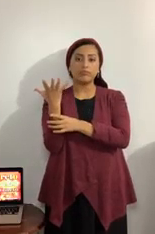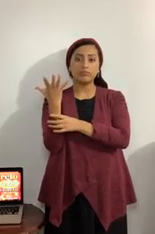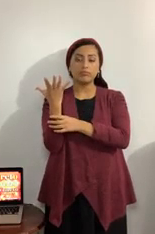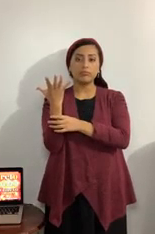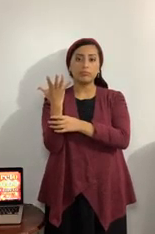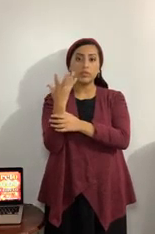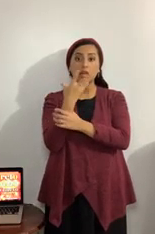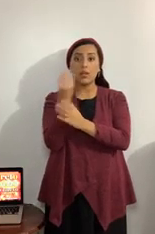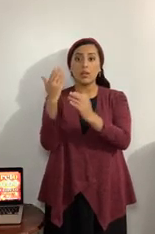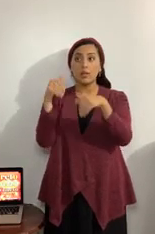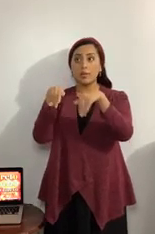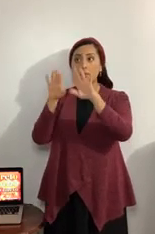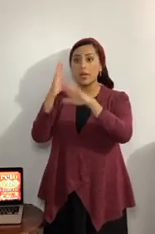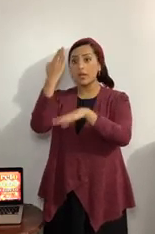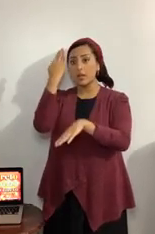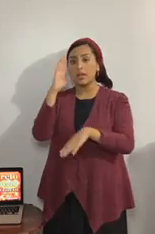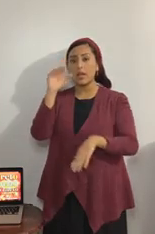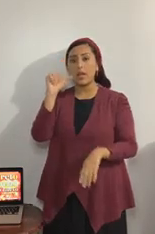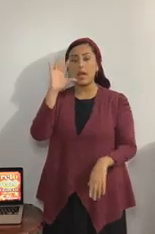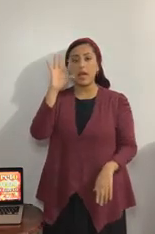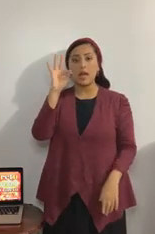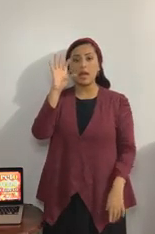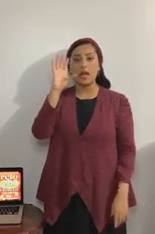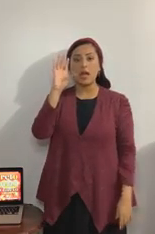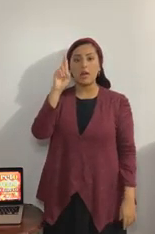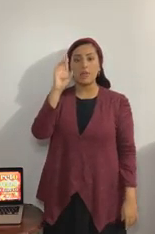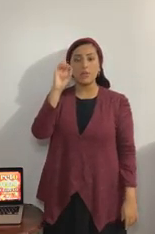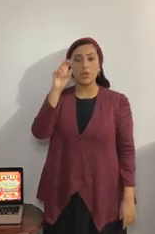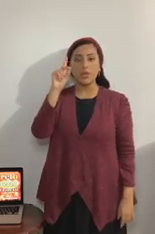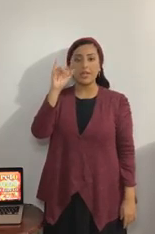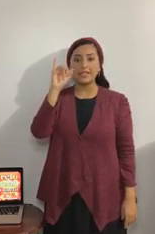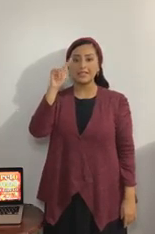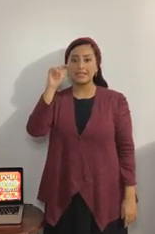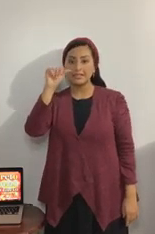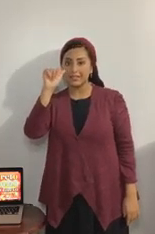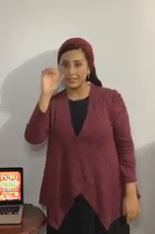diosa Afrodita por los griegos. De ahí viene el nombre April.